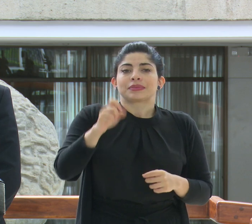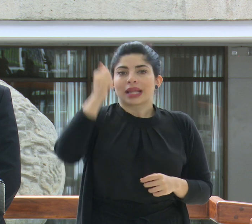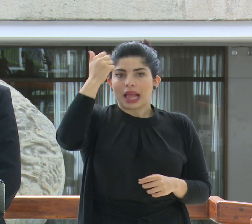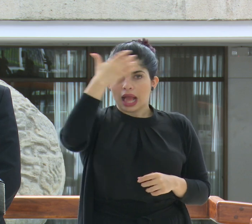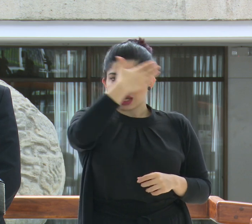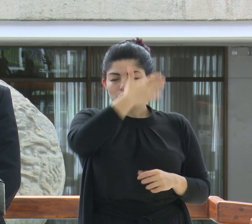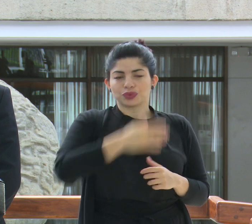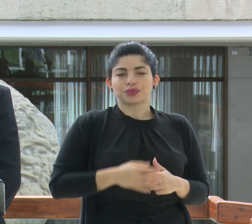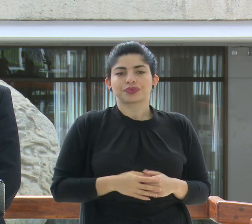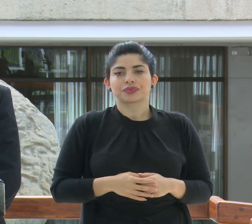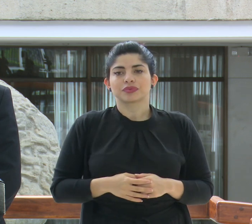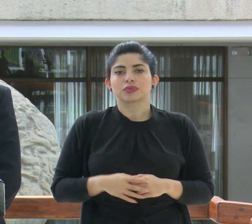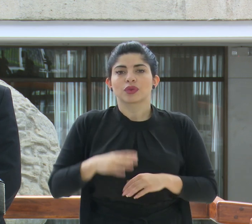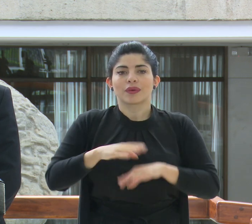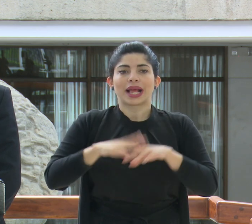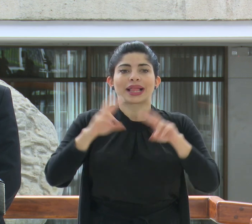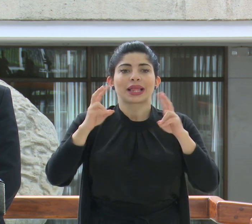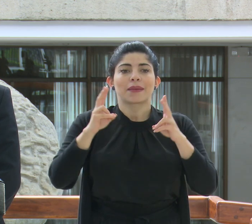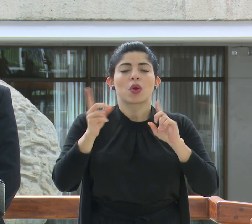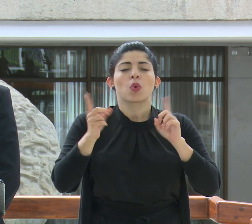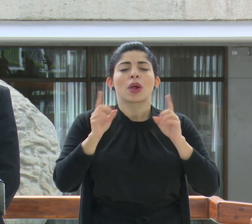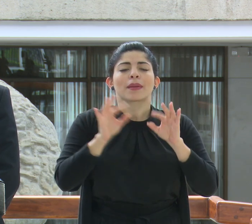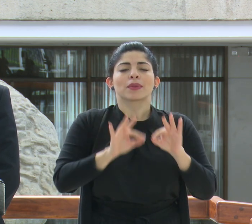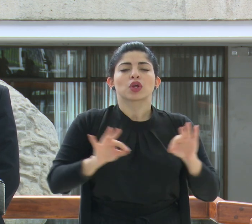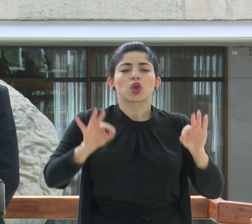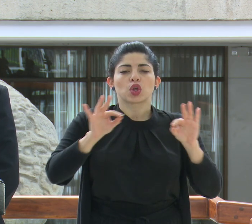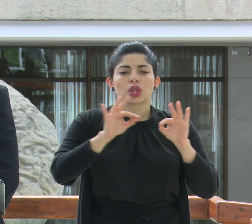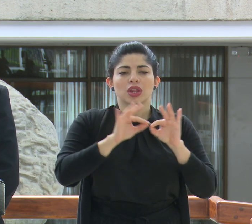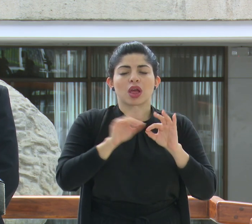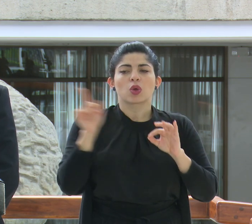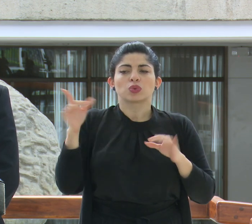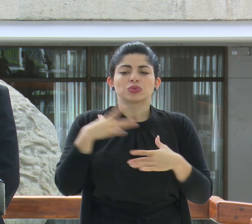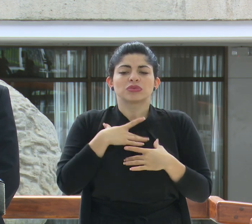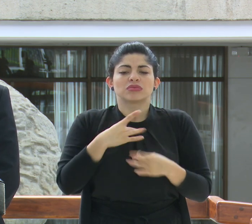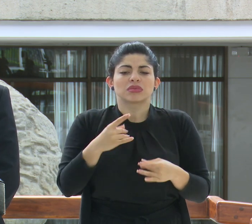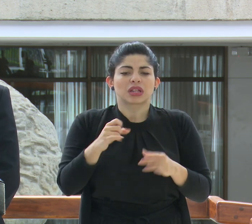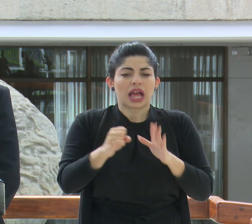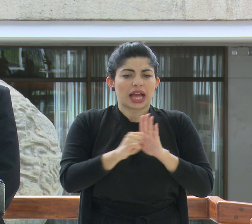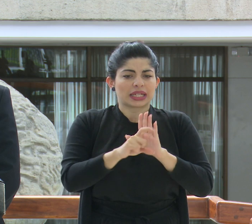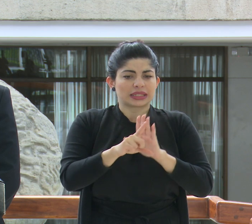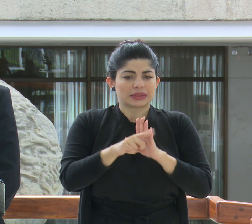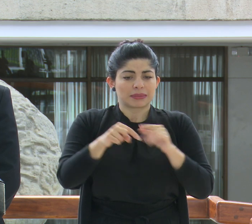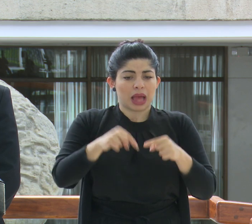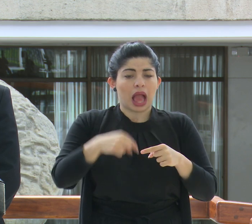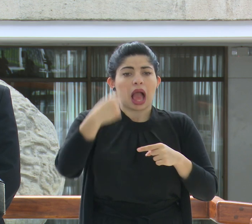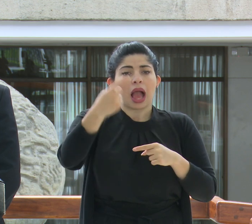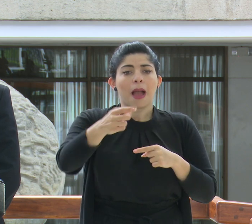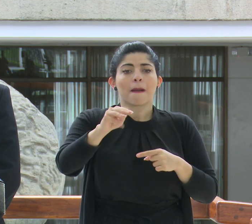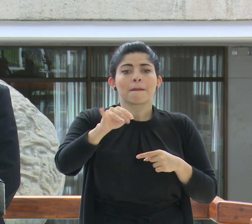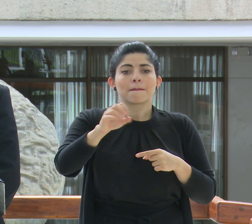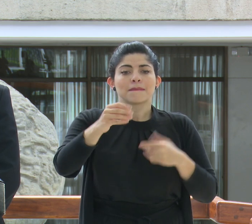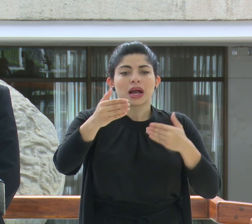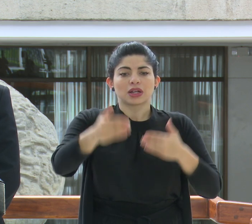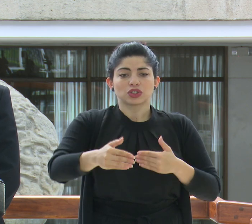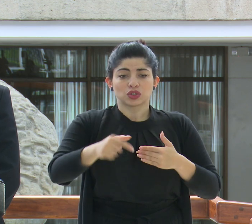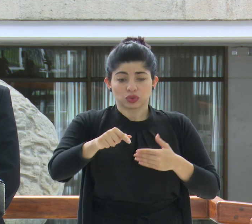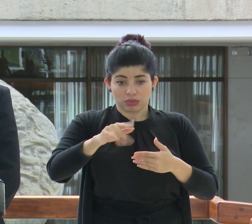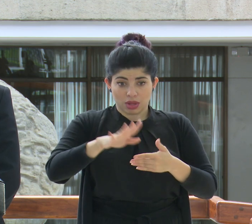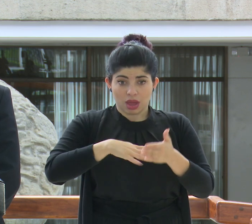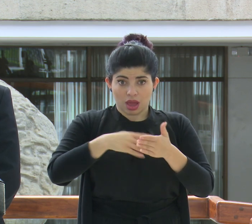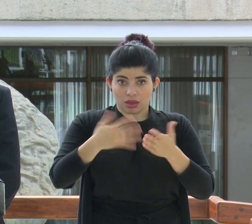Carlos sobre el tema de las prioridades. ¿Qué es lo que a usted le importa en la Asamblea Legislativa de aquí a mayo? Si parte de esa agenda también